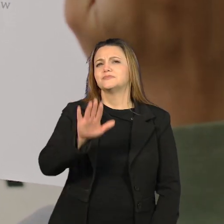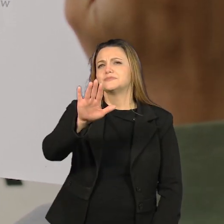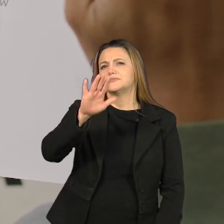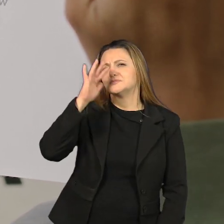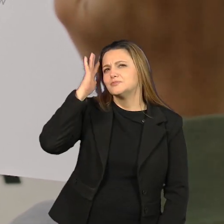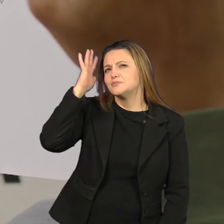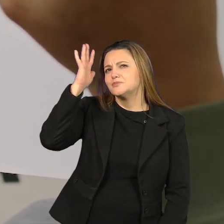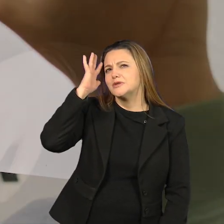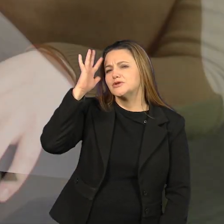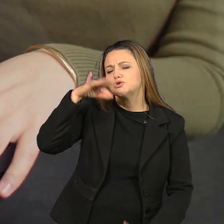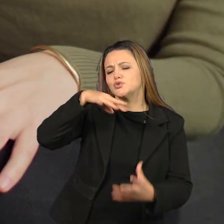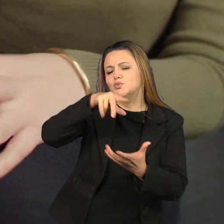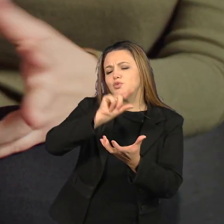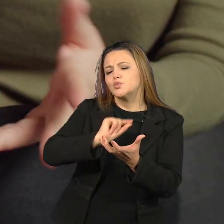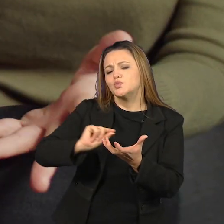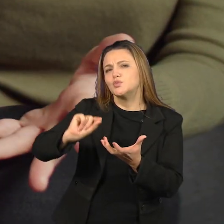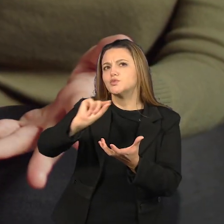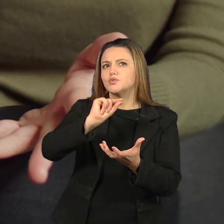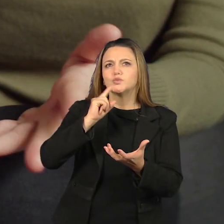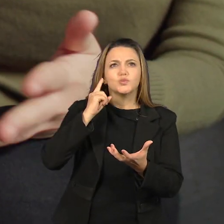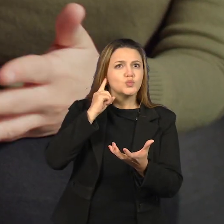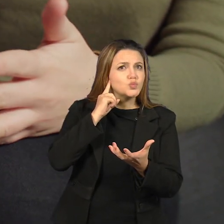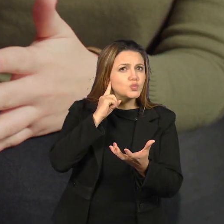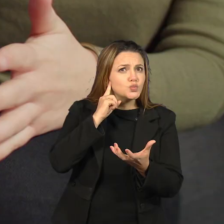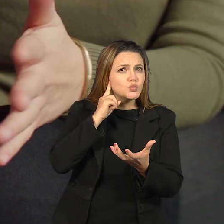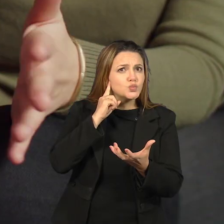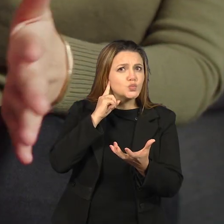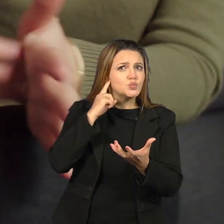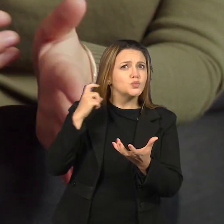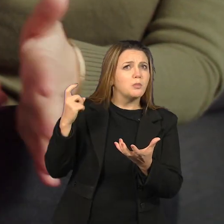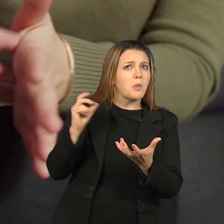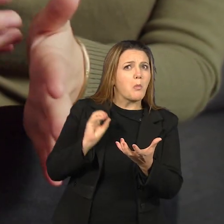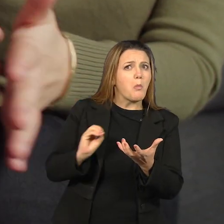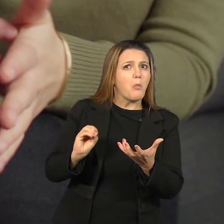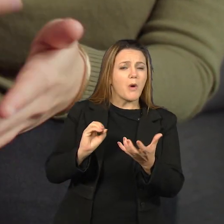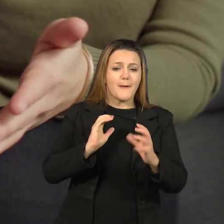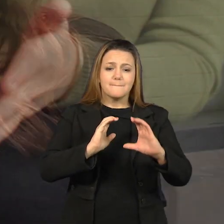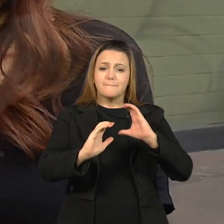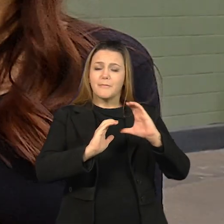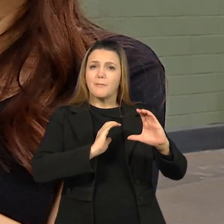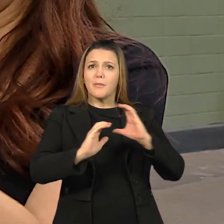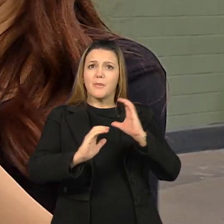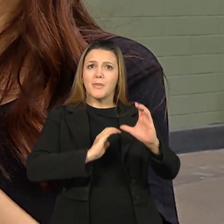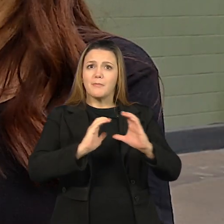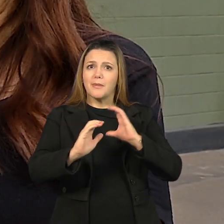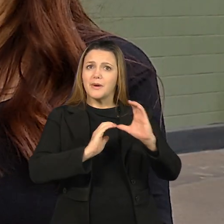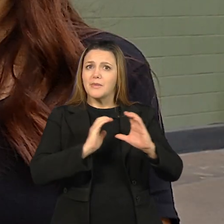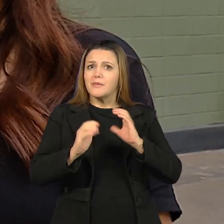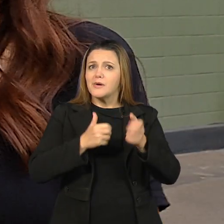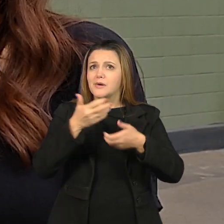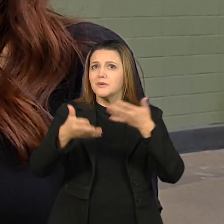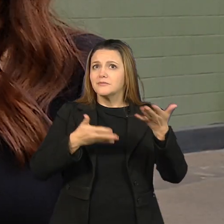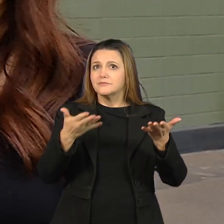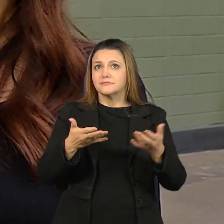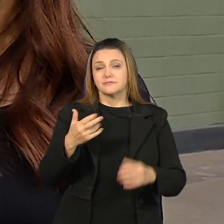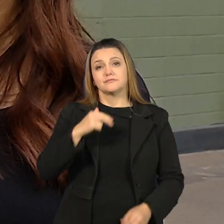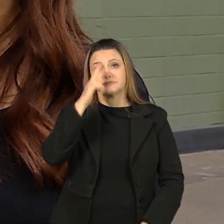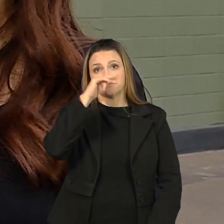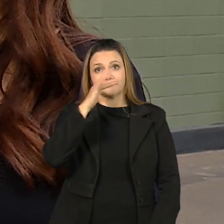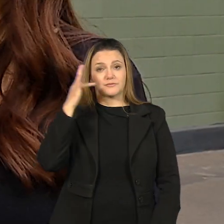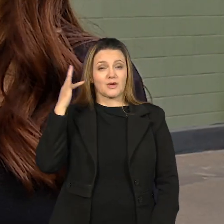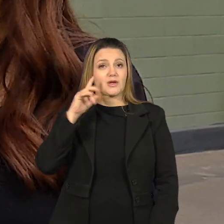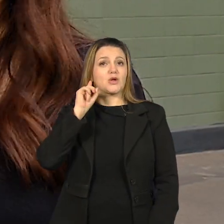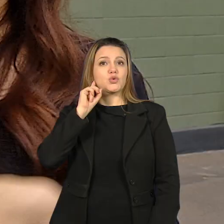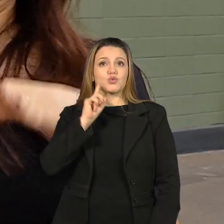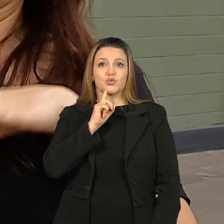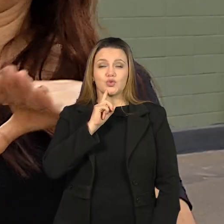Imagine um mundo onde os sons não existem e a comunicação precisa ir além das palavras faladas. Essa é a realidade da Natália,